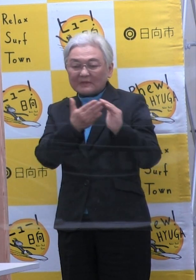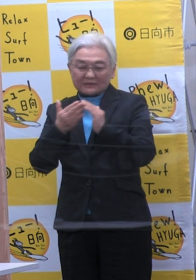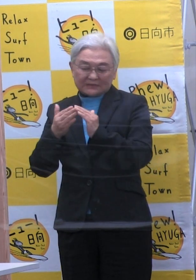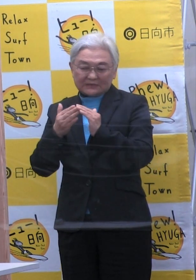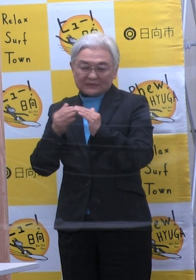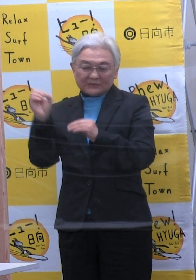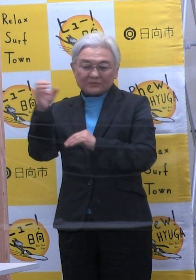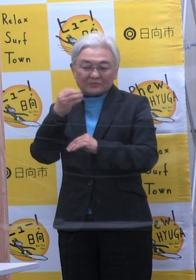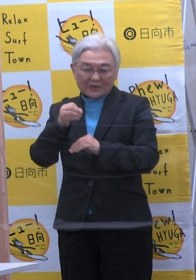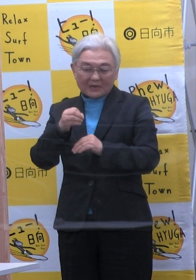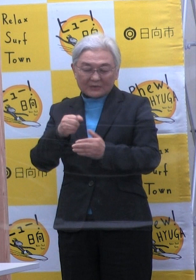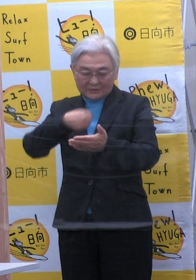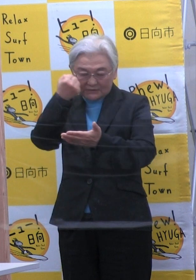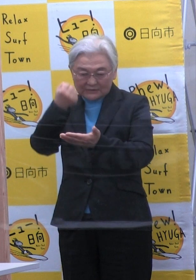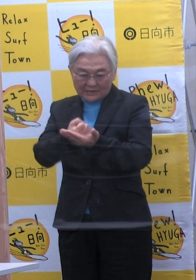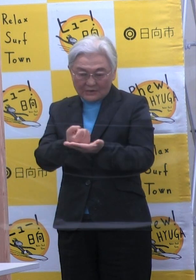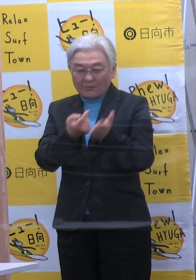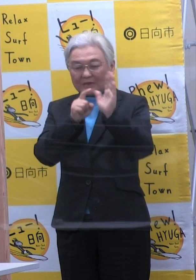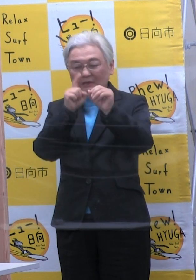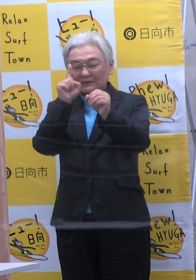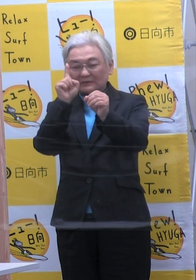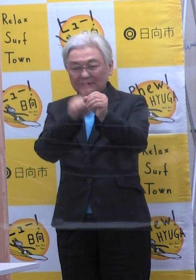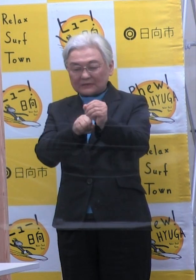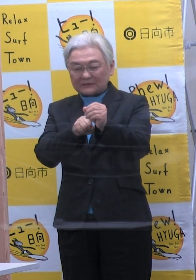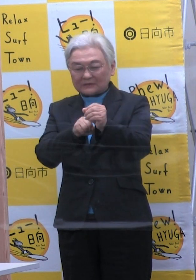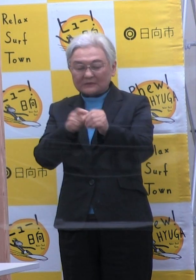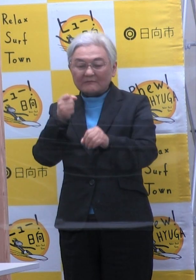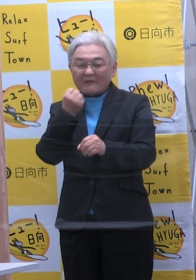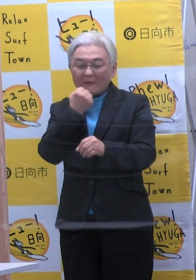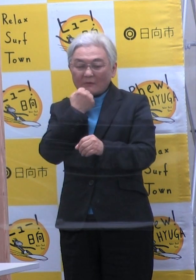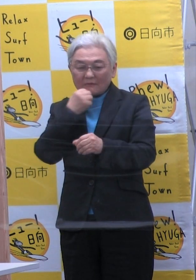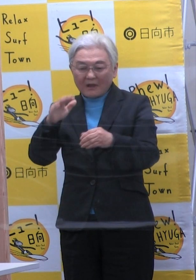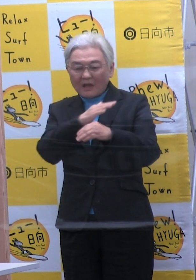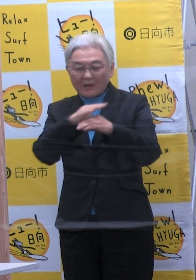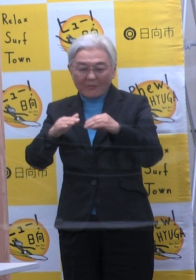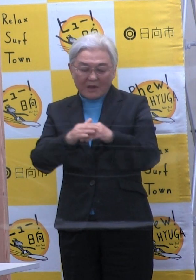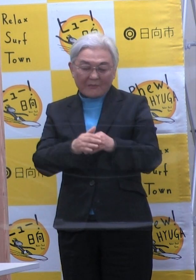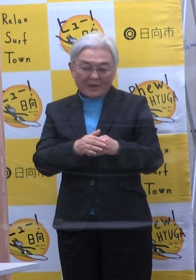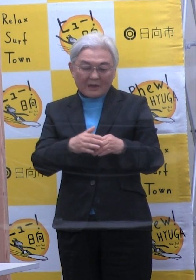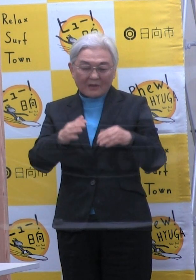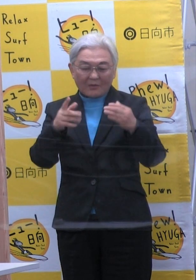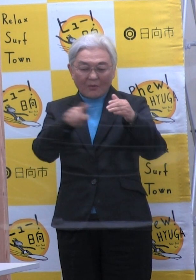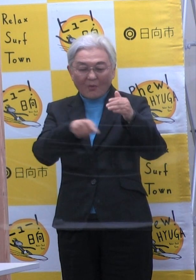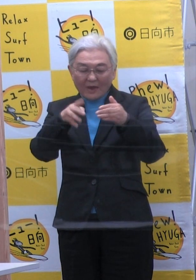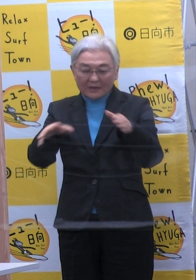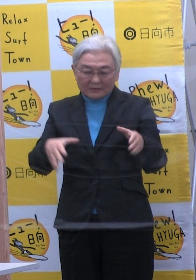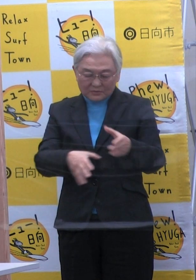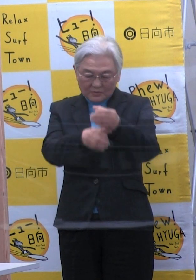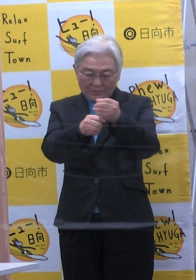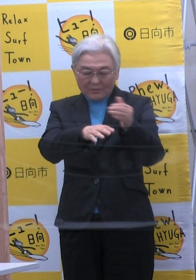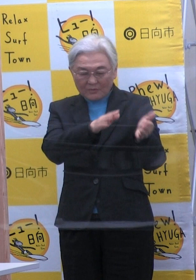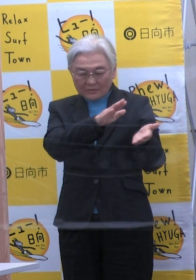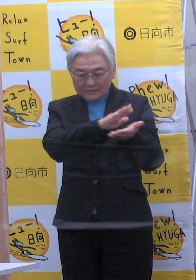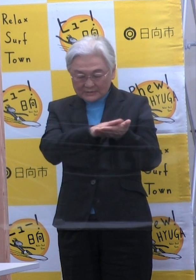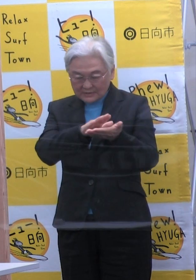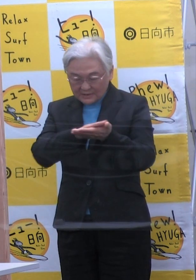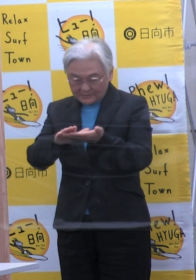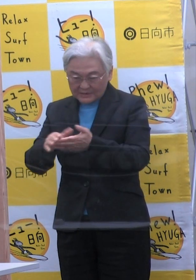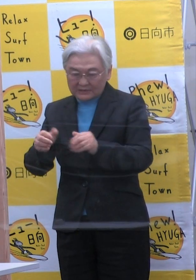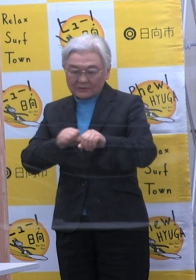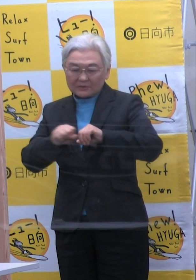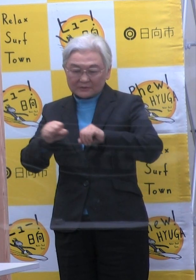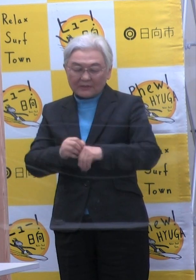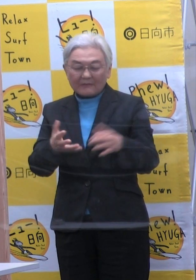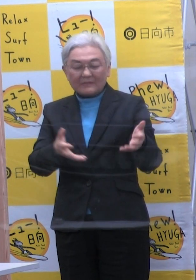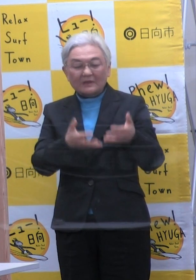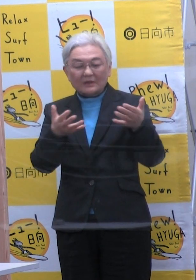。また奥良ヶ浜総合公園整備事業については、にぎわいの創出や経